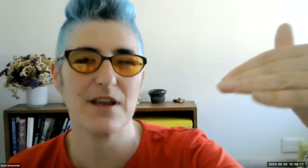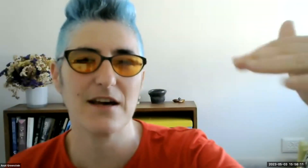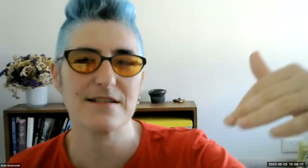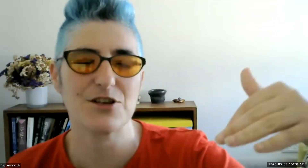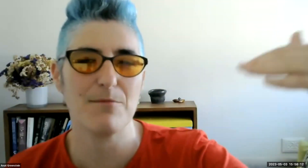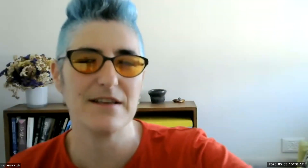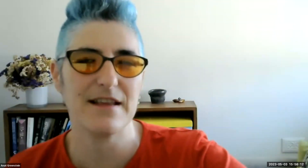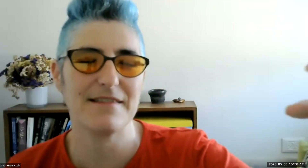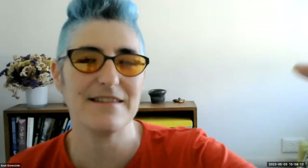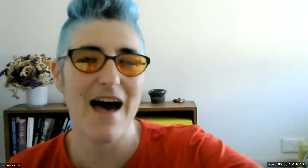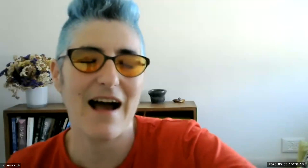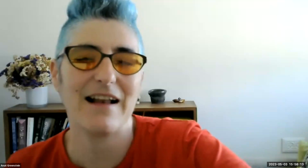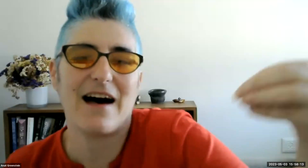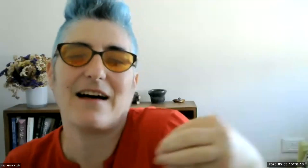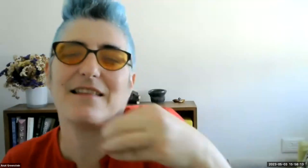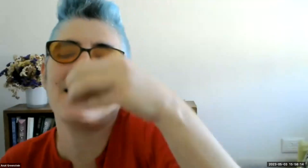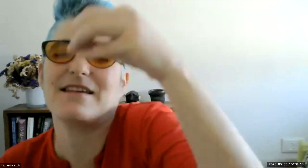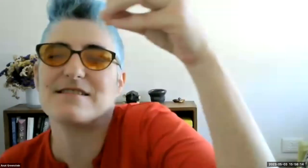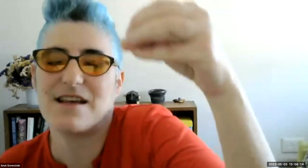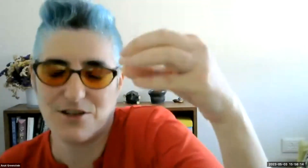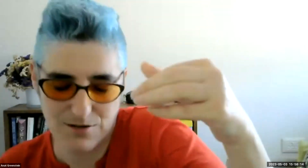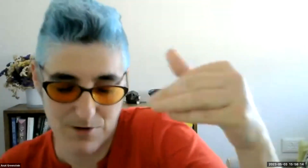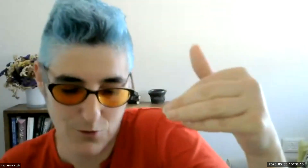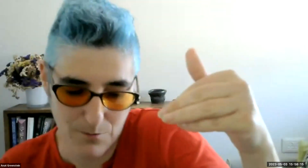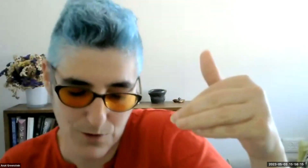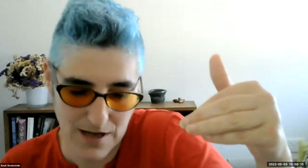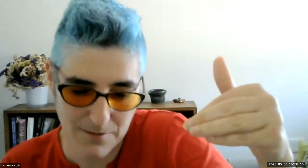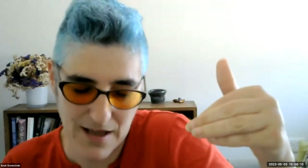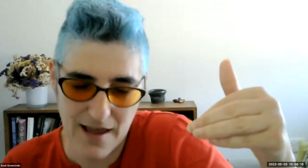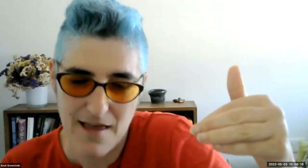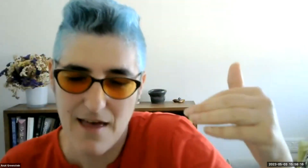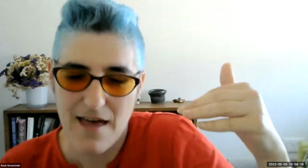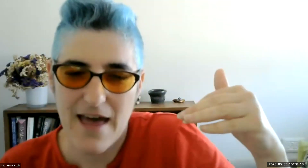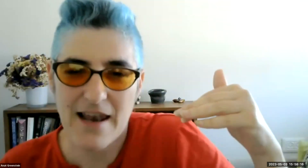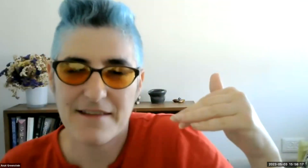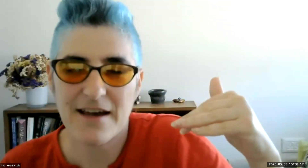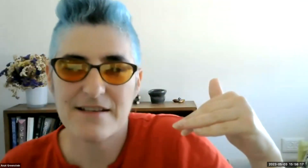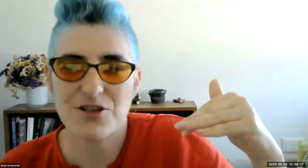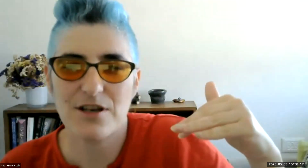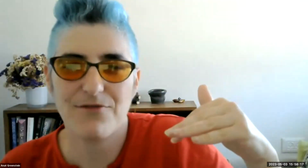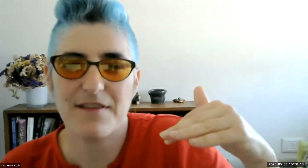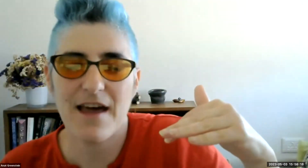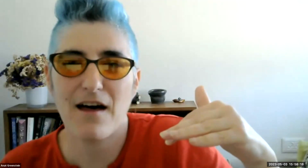דרך זה שהמדינה תדאג להכניס אנשים לתוך המודלים האלה, אלא דרך זה שנפתח